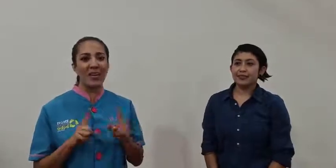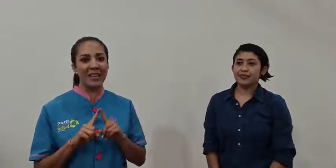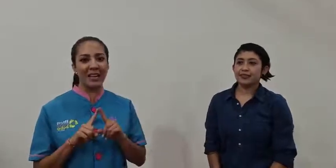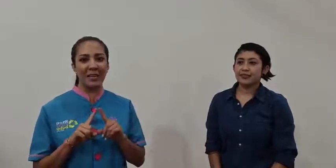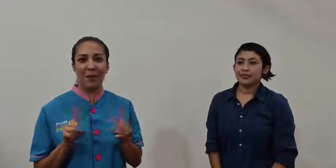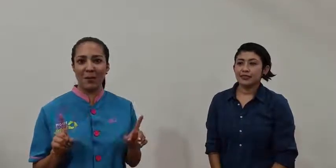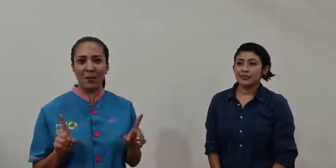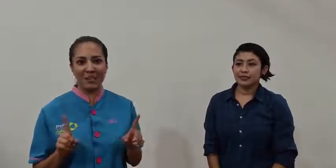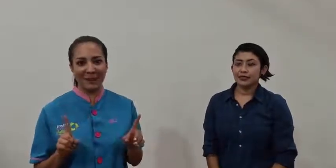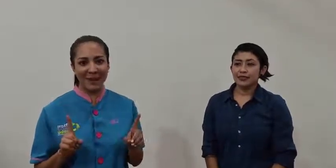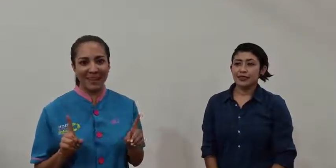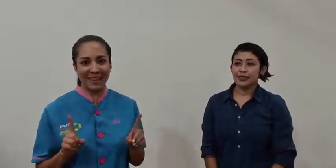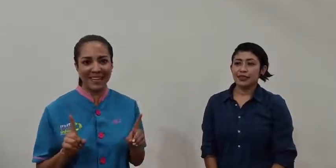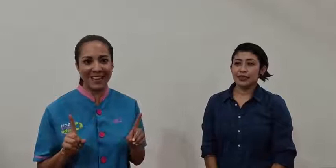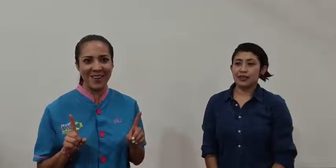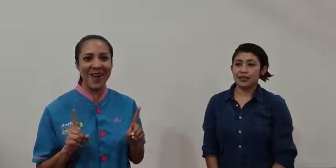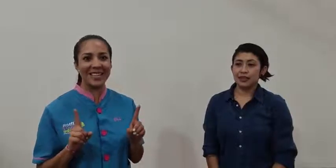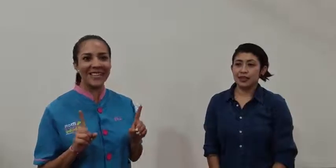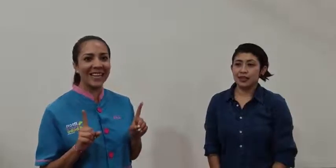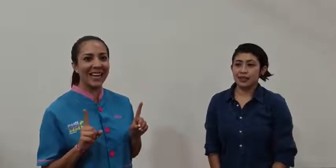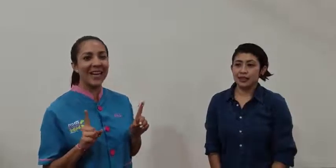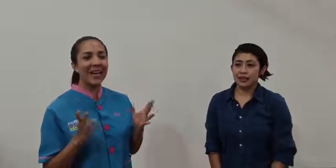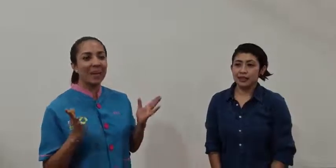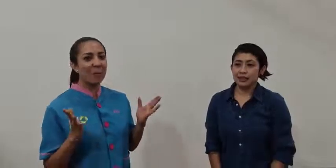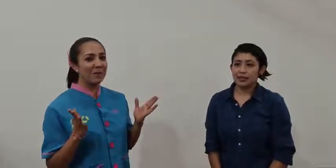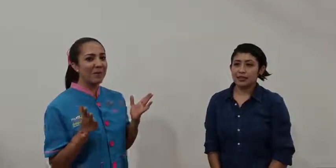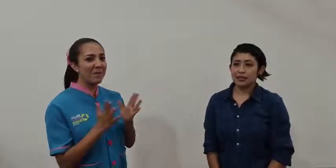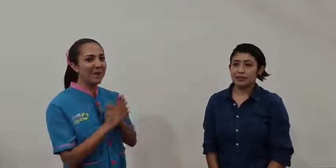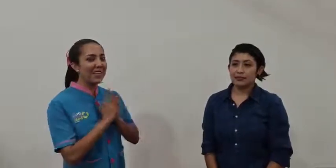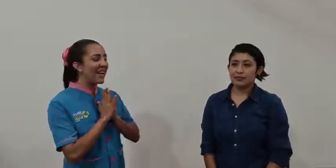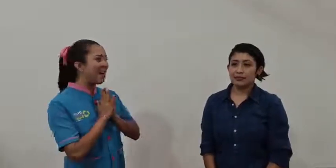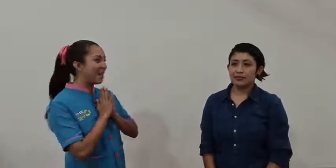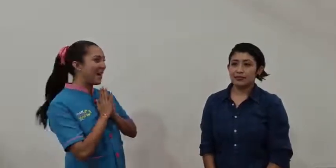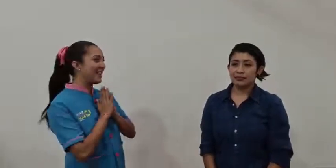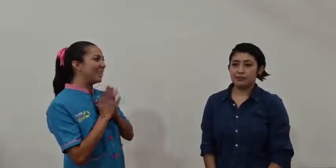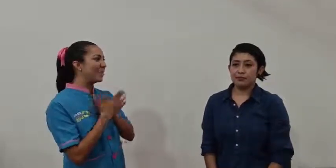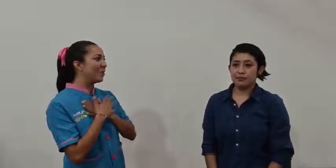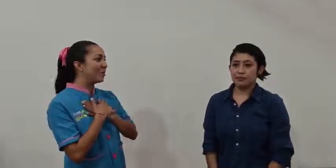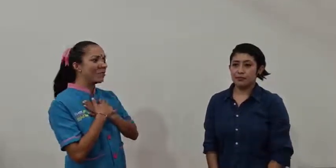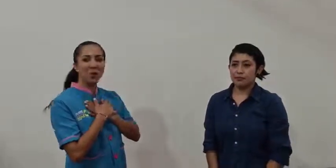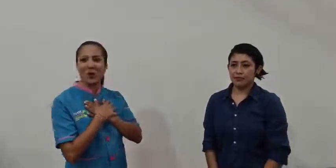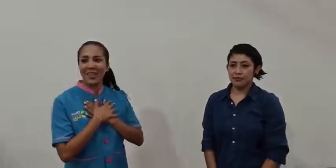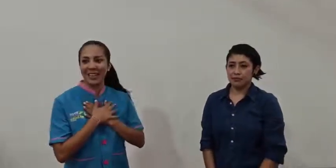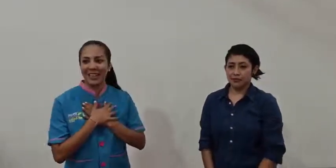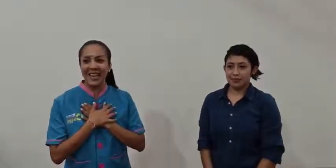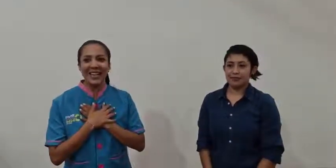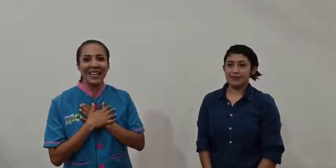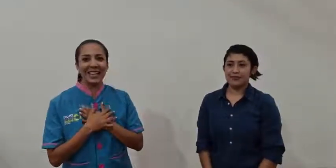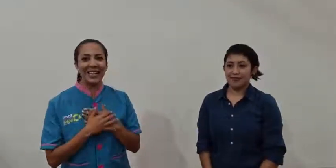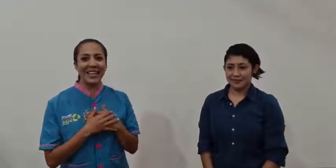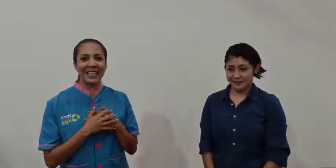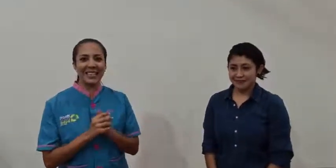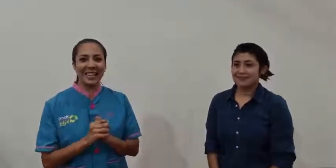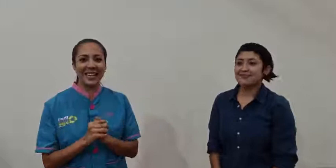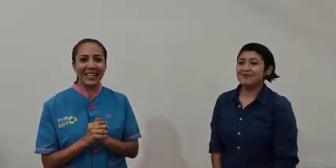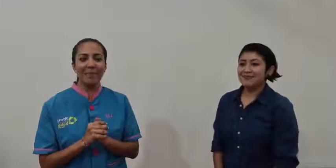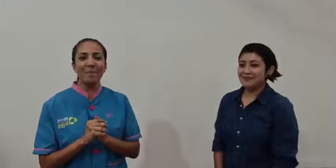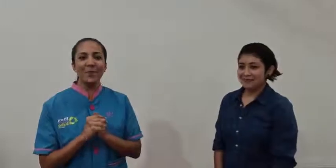es el típico abecedario, así que pues bienvenida, Mai. Estoy muy contenta de que estés aquí.